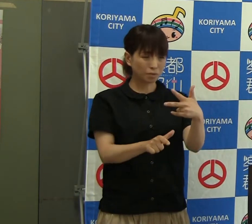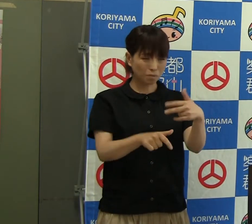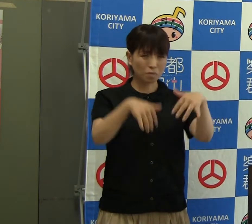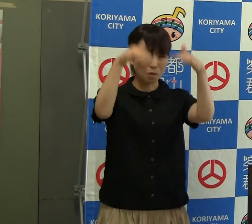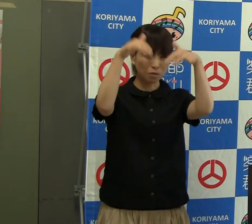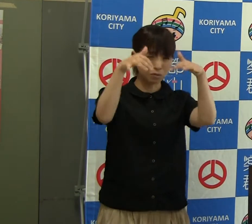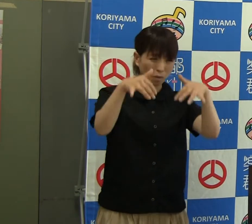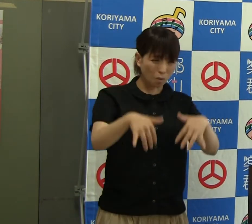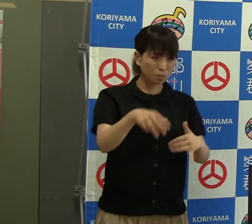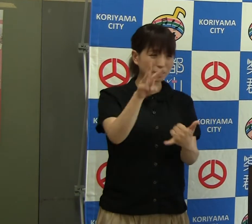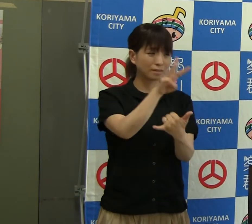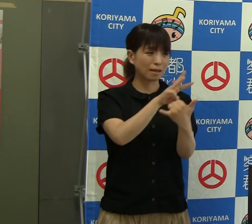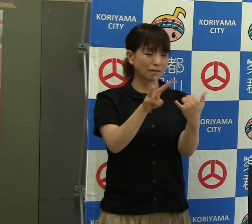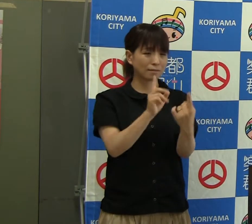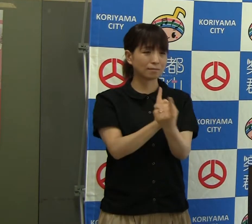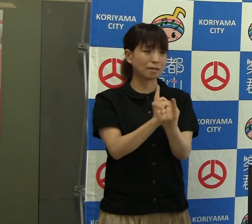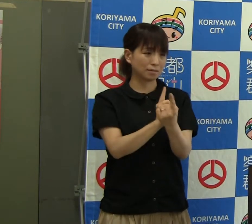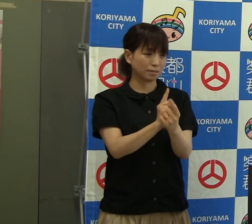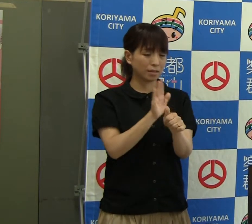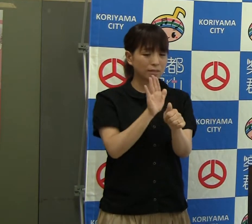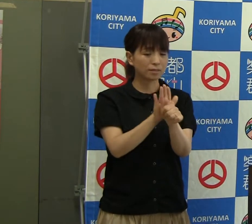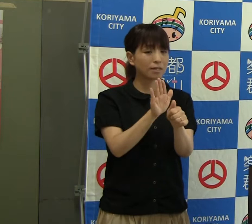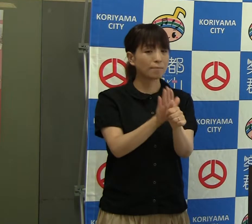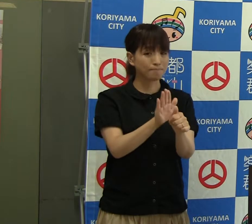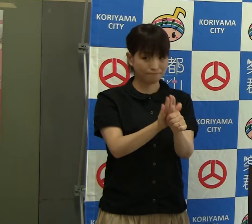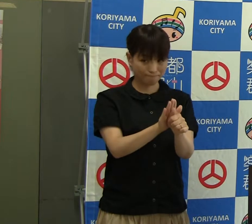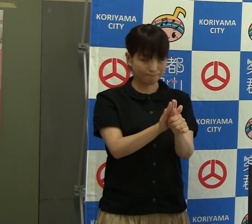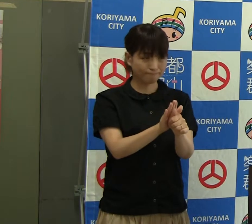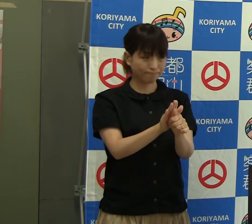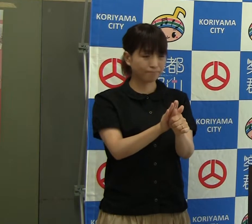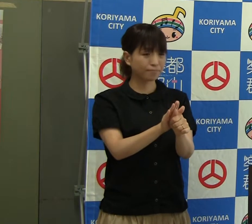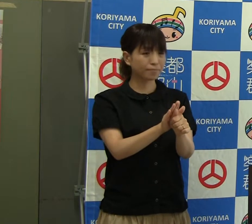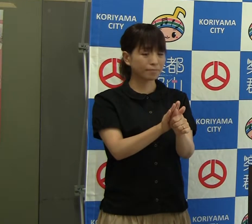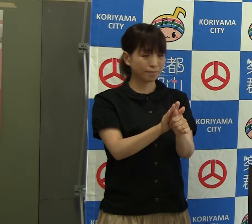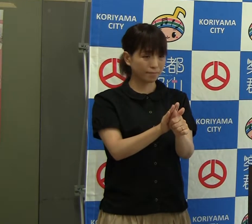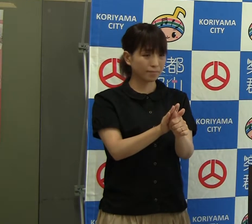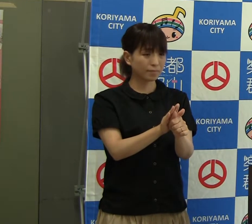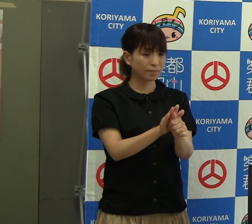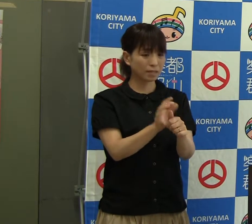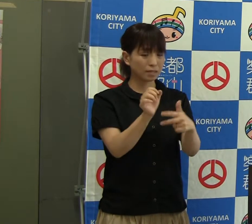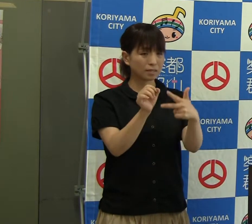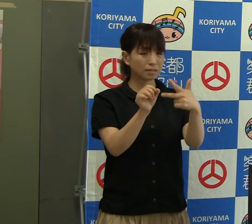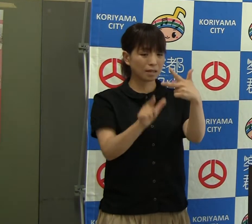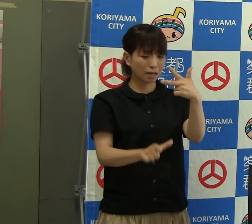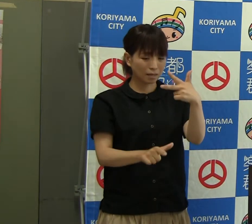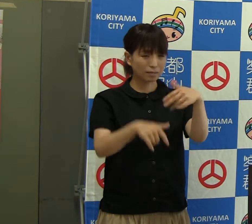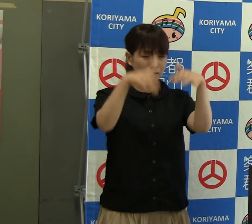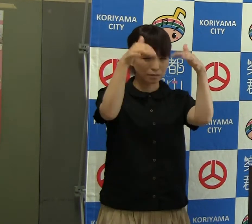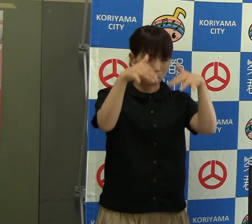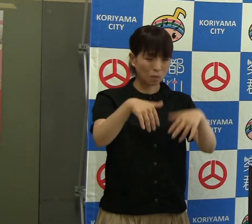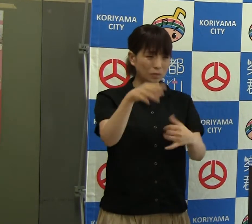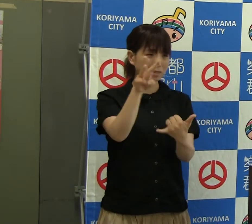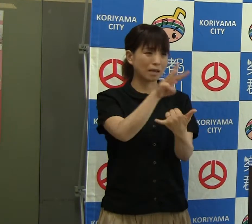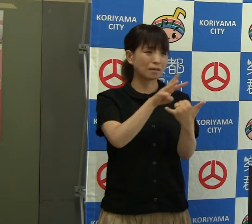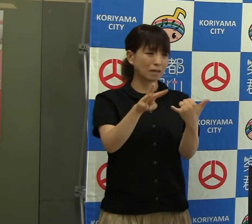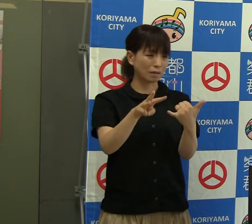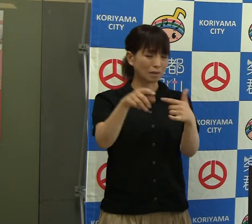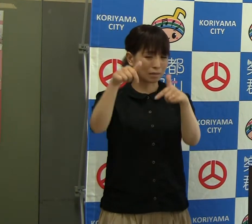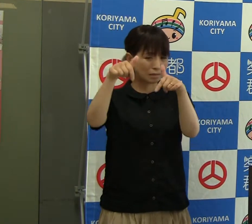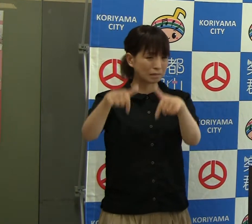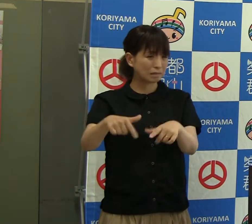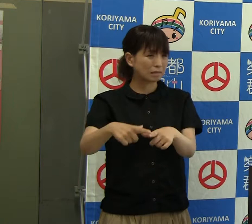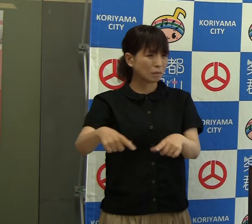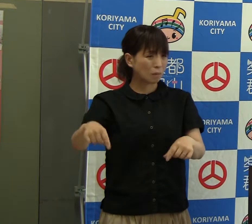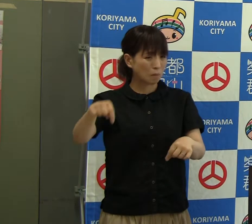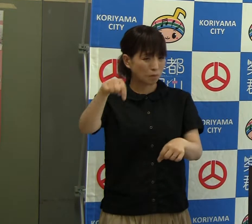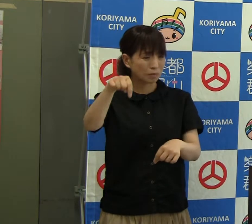策災害に対する支援についてでございますが、7月豪雨災害につきましては西日本で、